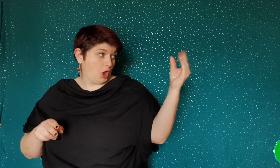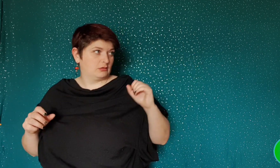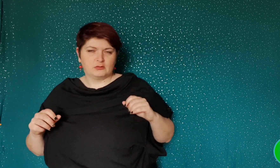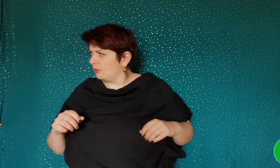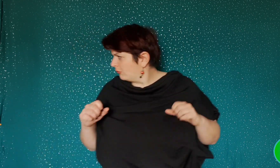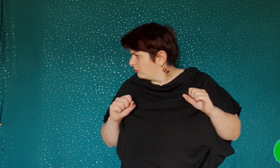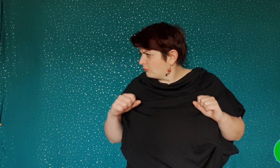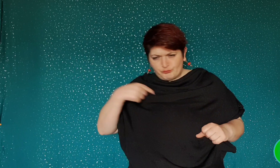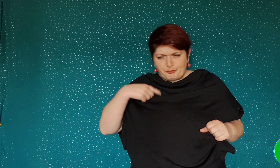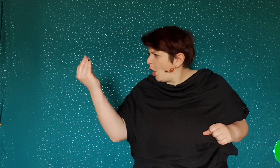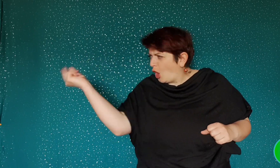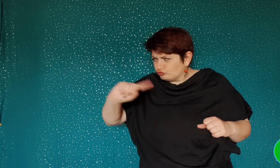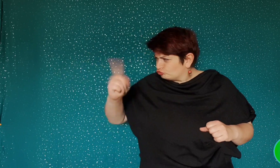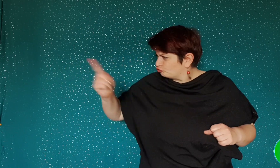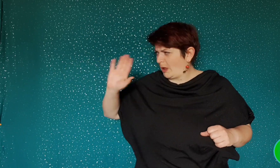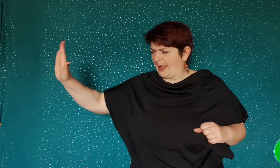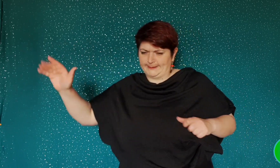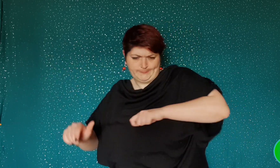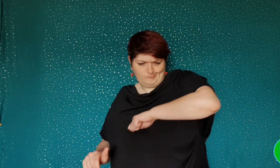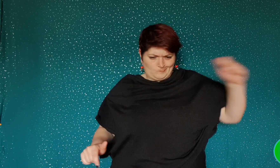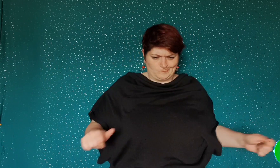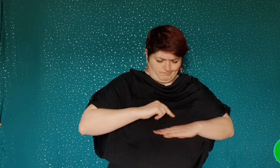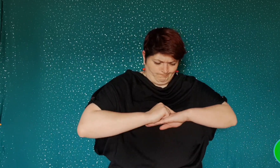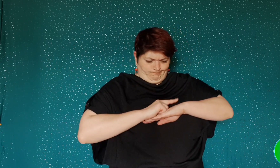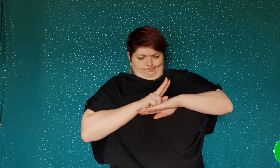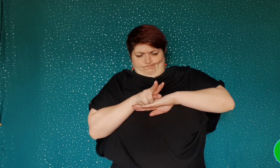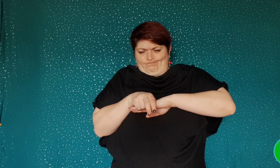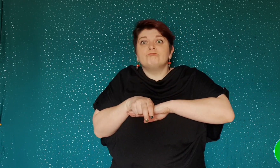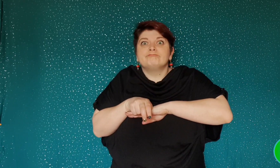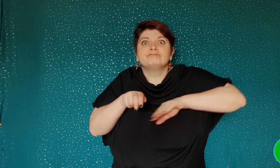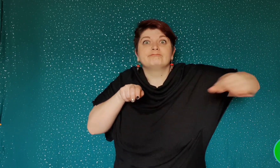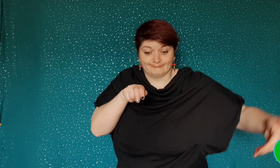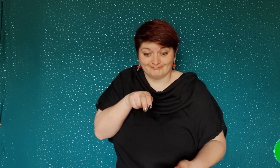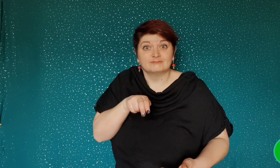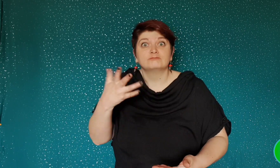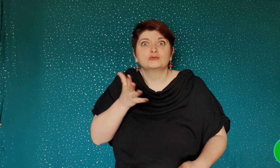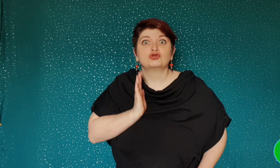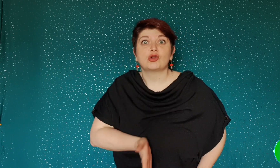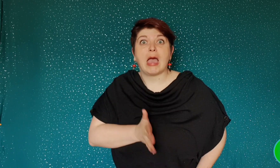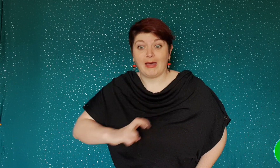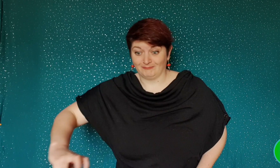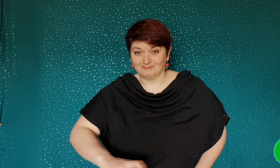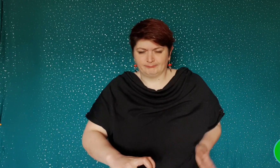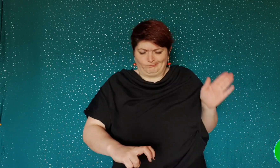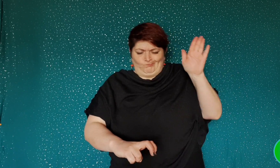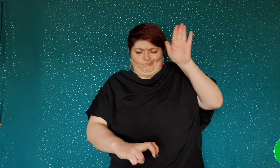mettre un pied dehors, dit Marianne. »« Non, pas du tout, dit Louis. » Il s'aventura hors du lit.